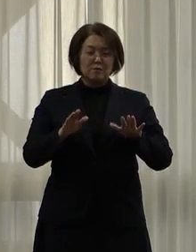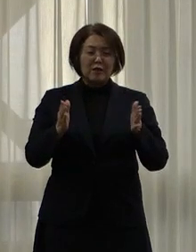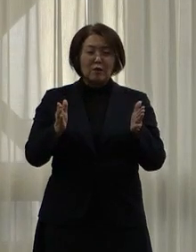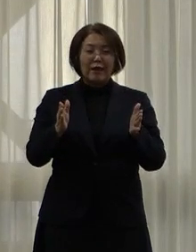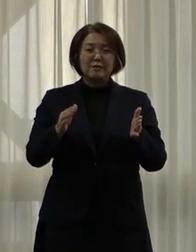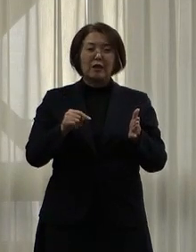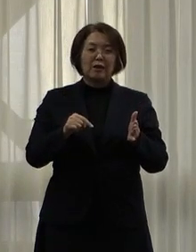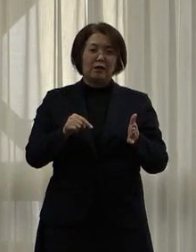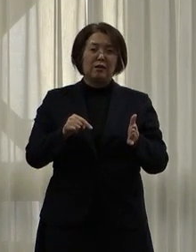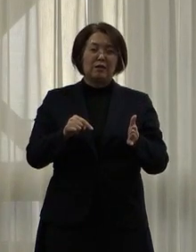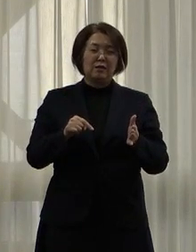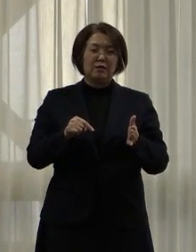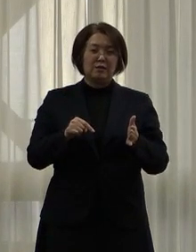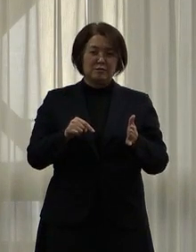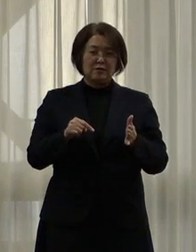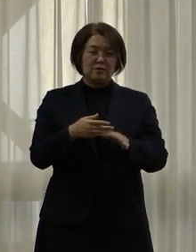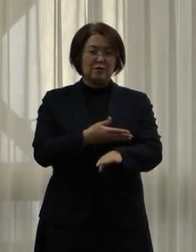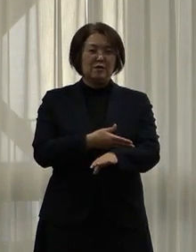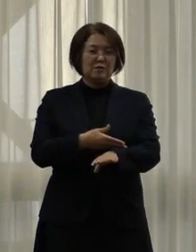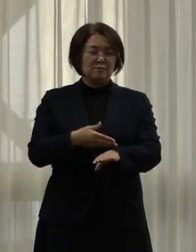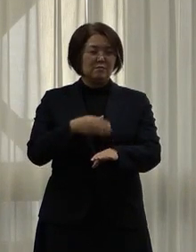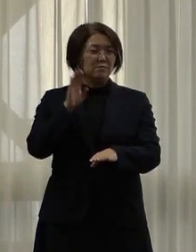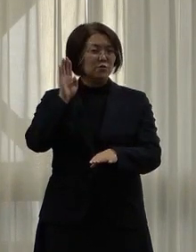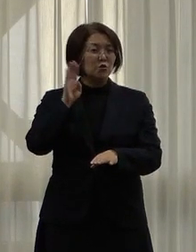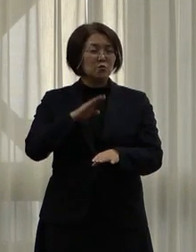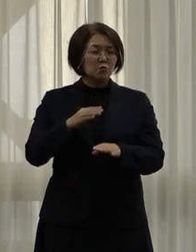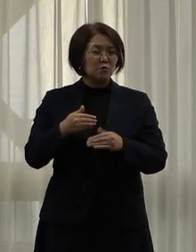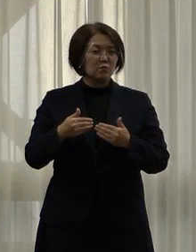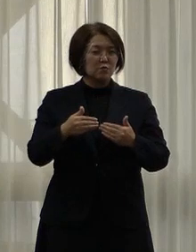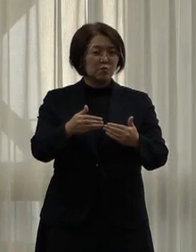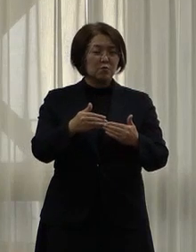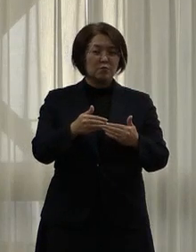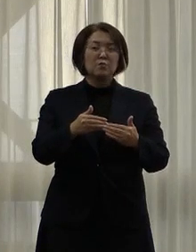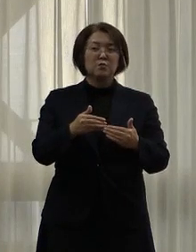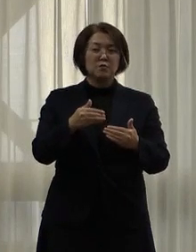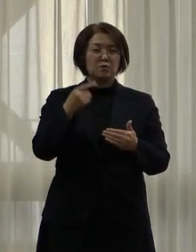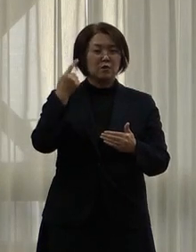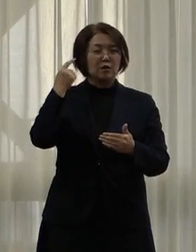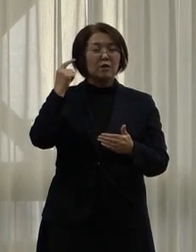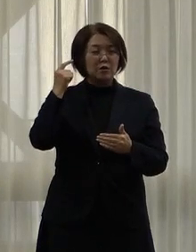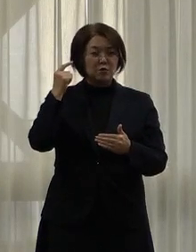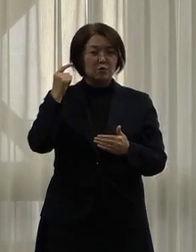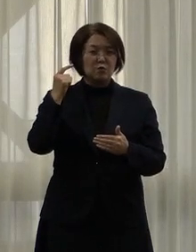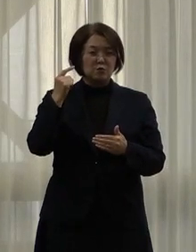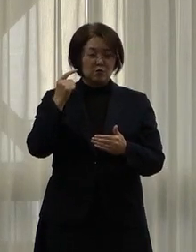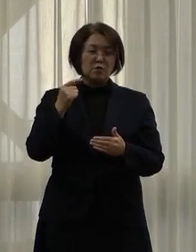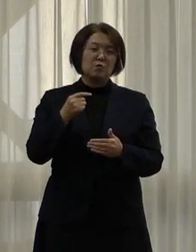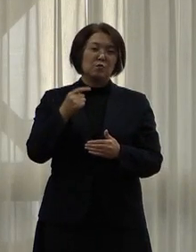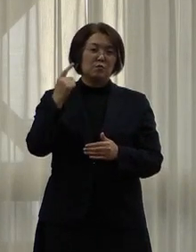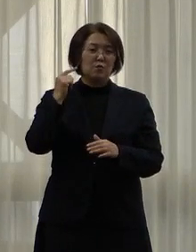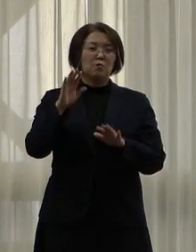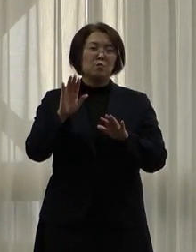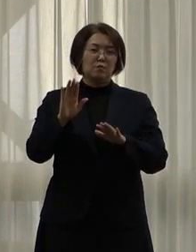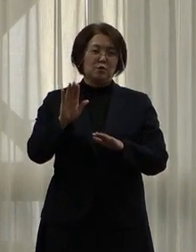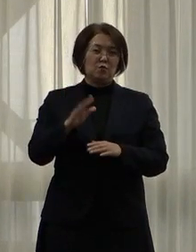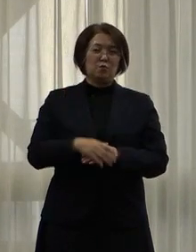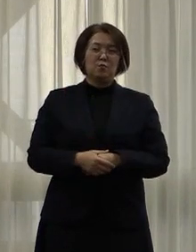だけ、軌道に乗せる、そういったことに主眼を置いておられると昨日の会合でも感じたところであります。